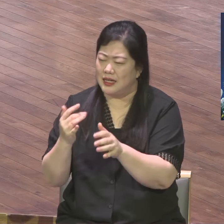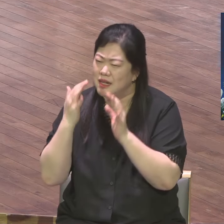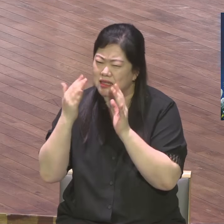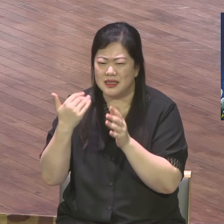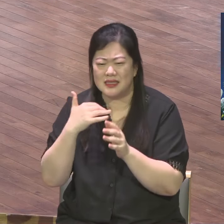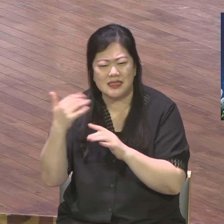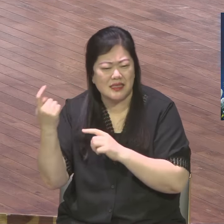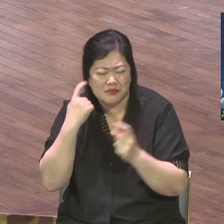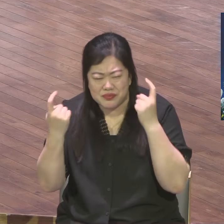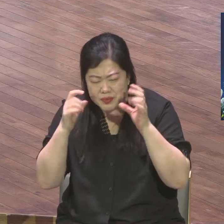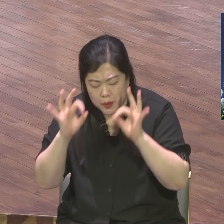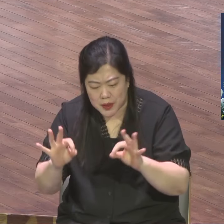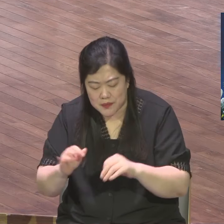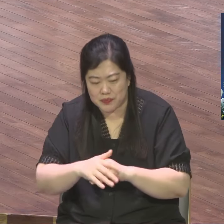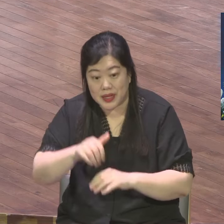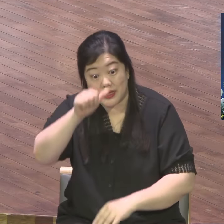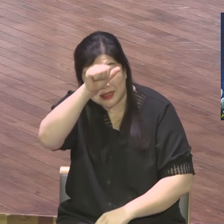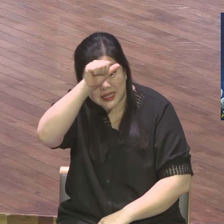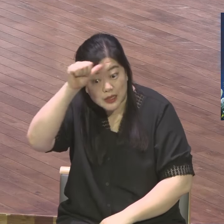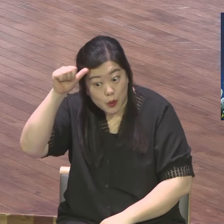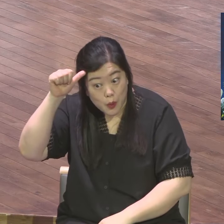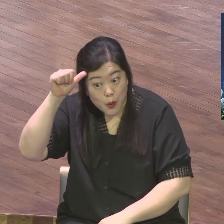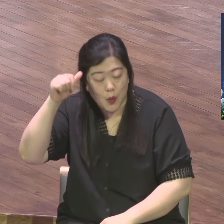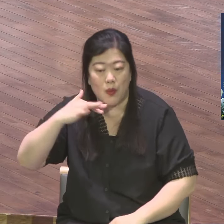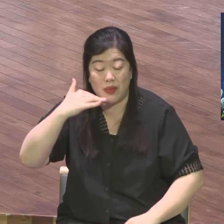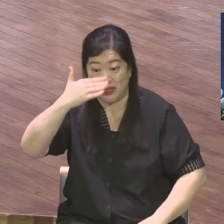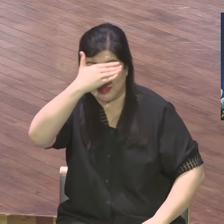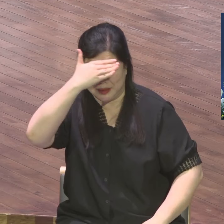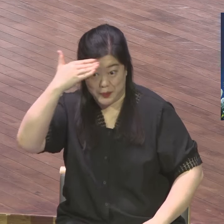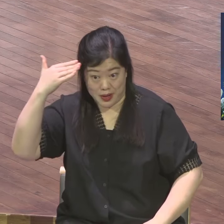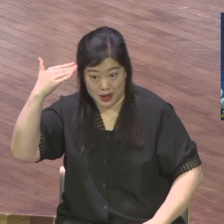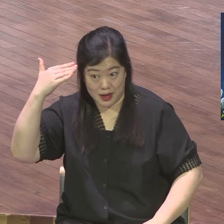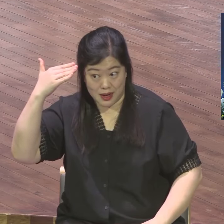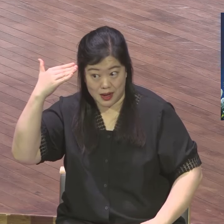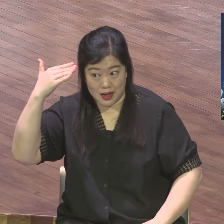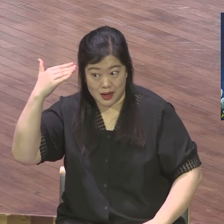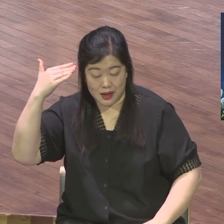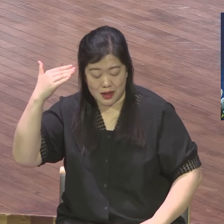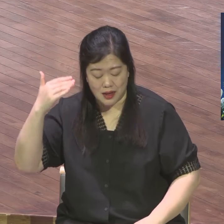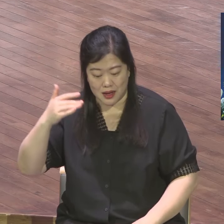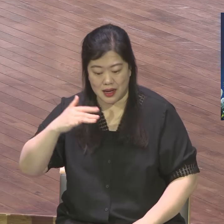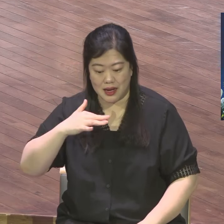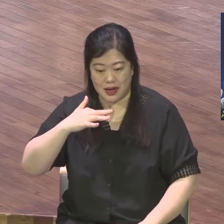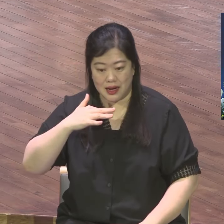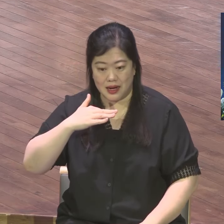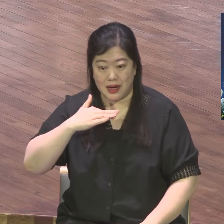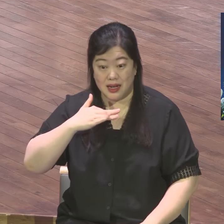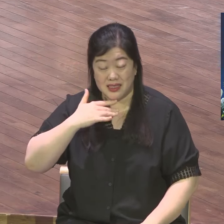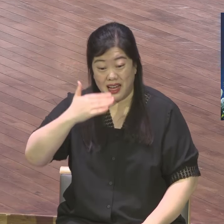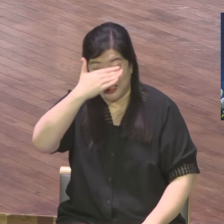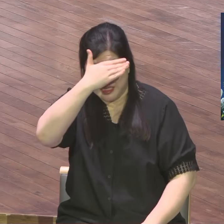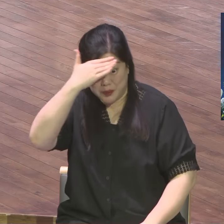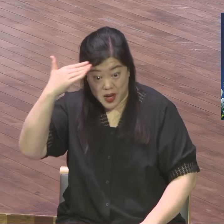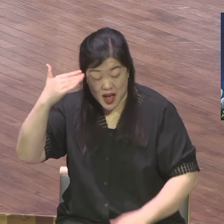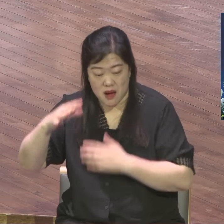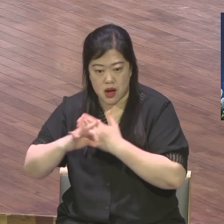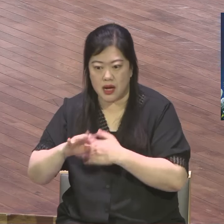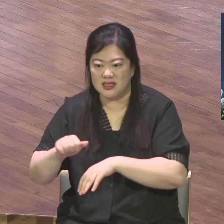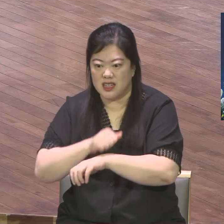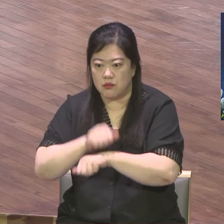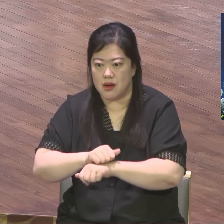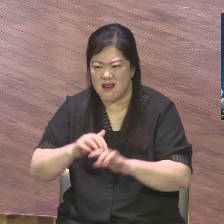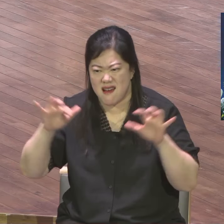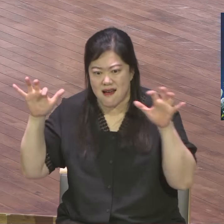장로들은 많이 좋아지고 있다 말하고 있고 나이 많은 장로님들은 엄청 나빠졌다고 그렇게 말을